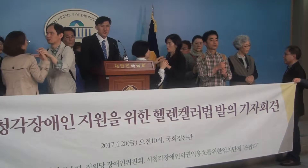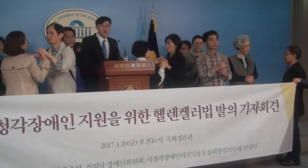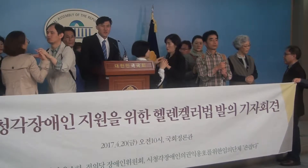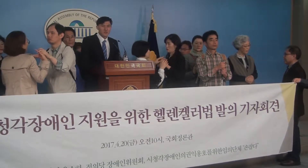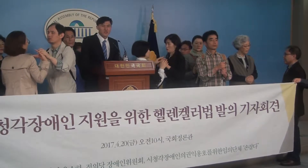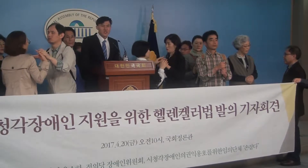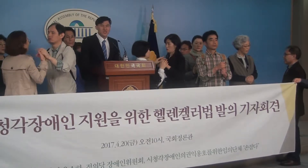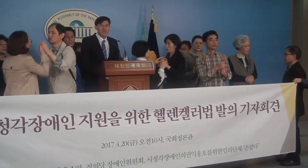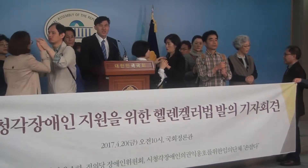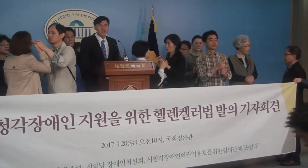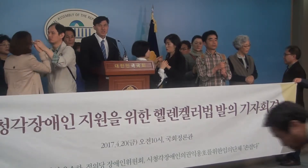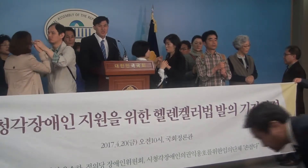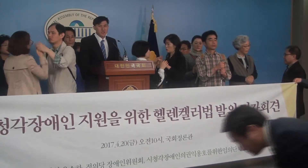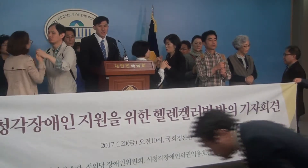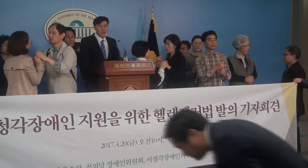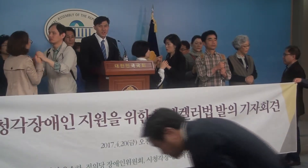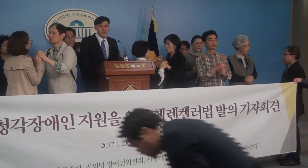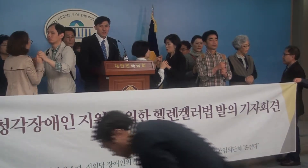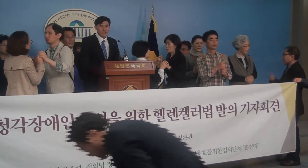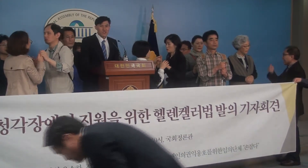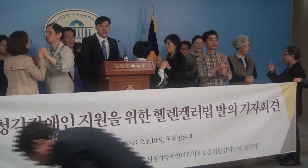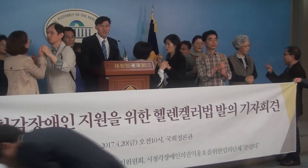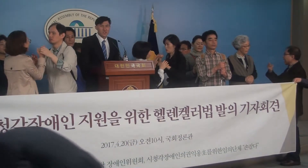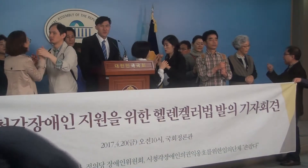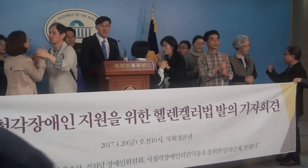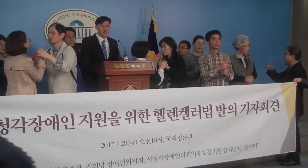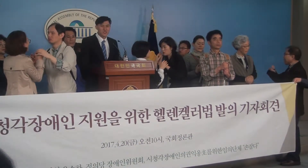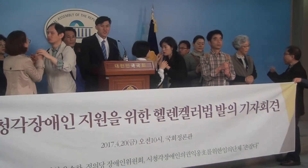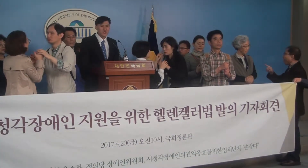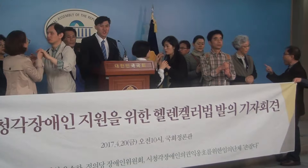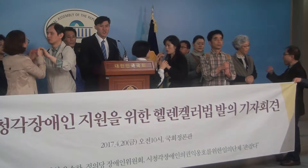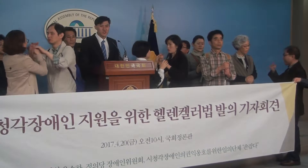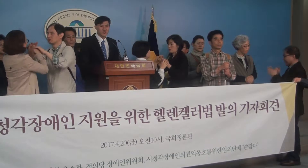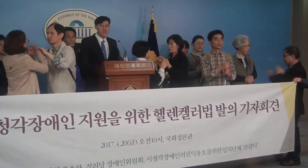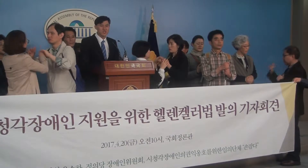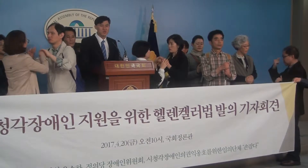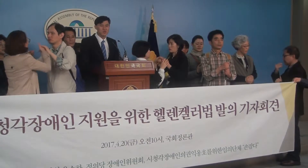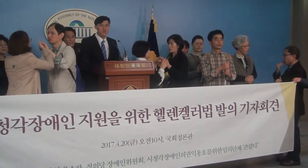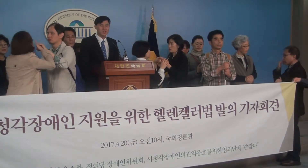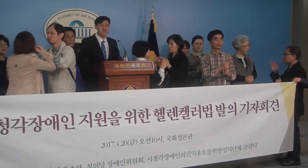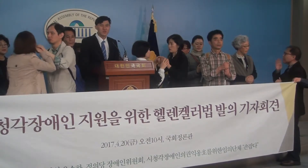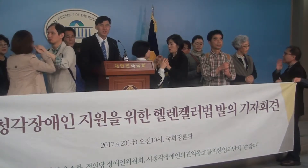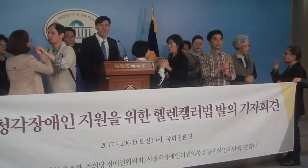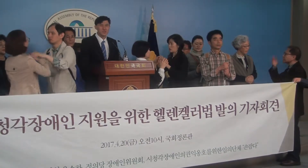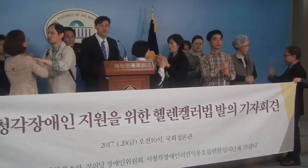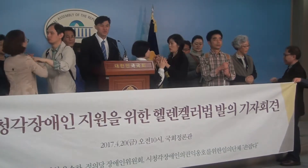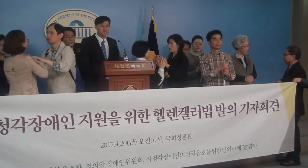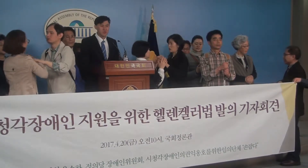그도 그럴 수밖에 없는 것이 헬렌 켈러가 대표적인 시청각장애인이라는 것은 틀림이 없는